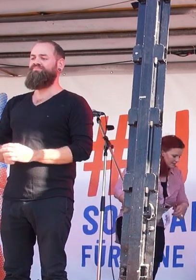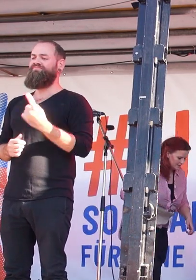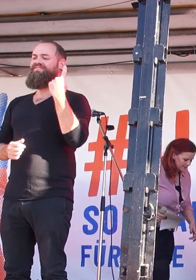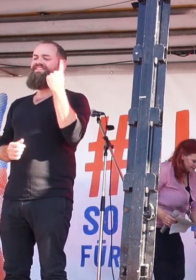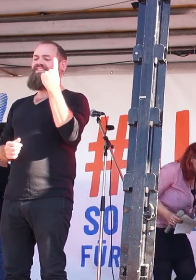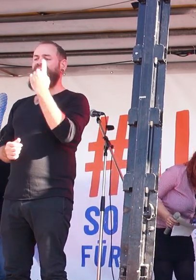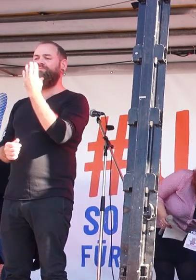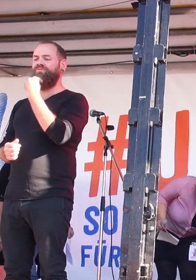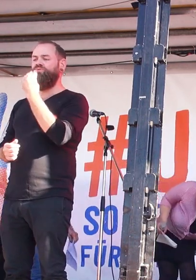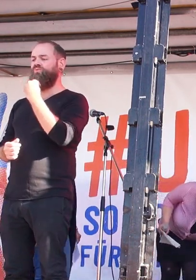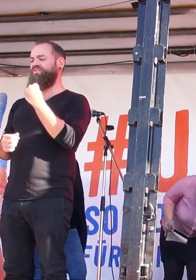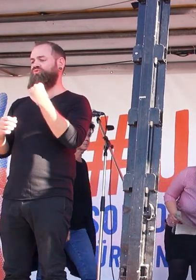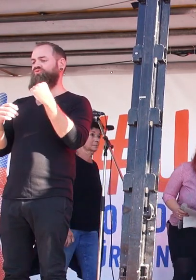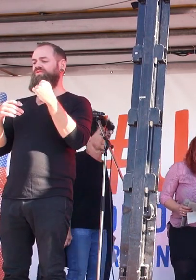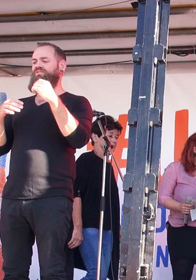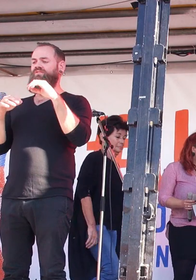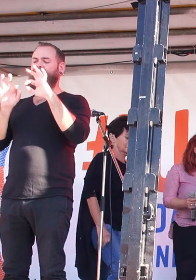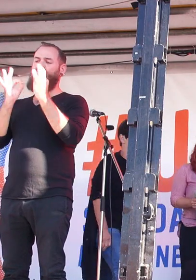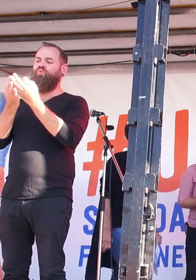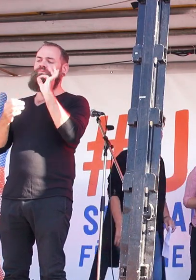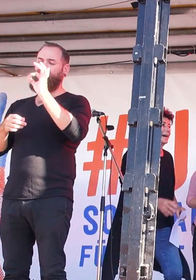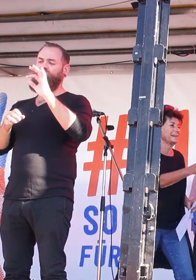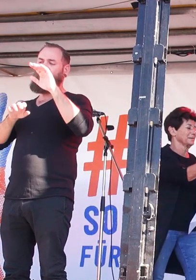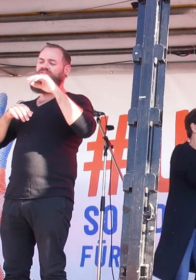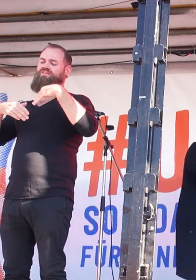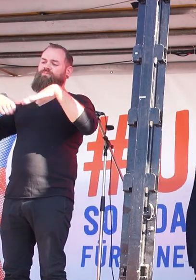für Demokratie und gegen Antisemitismus. Hallo Lala.